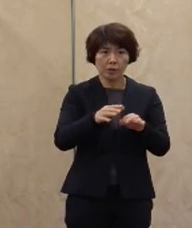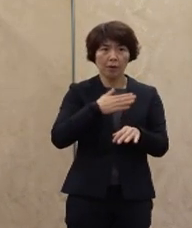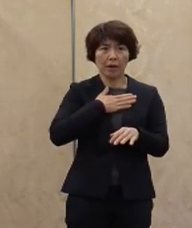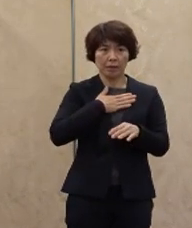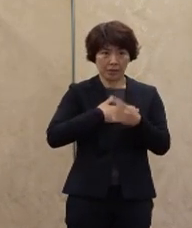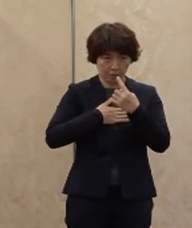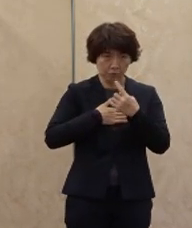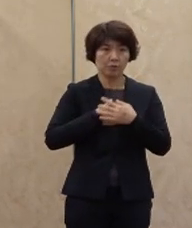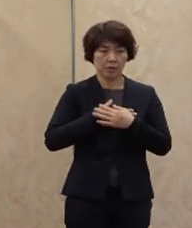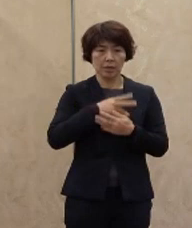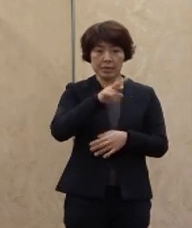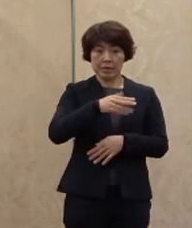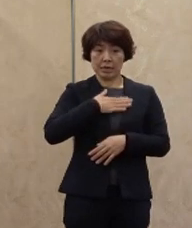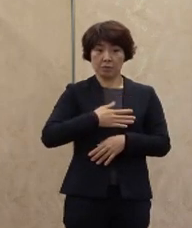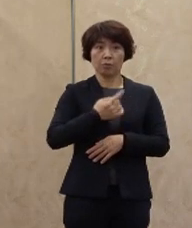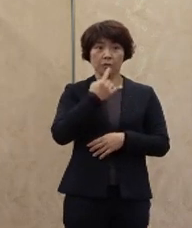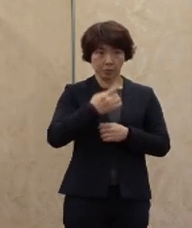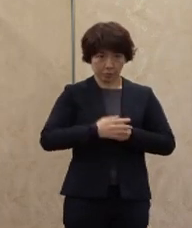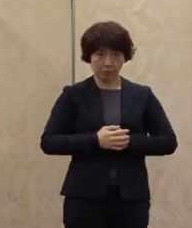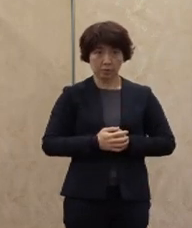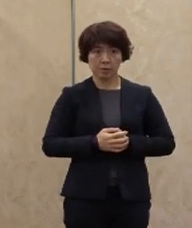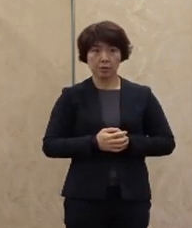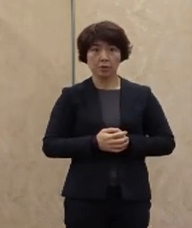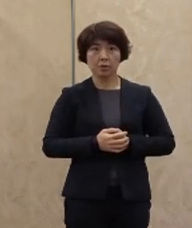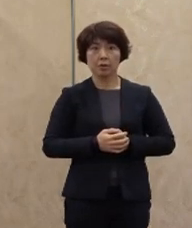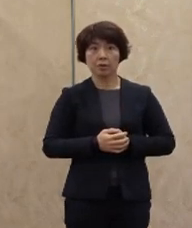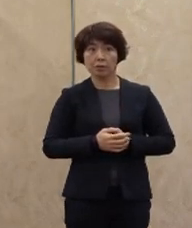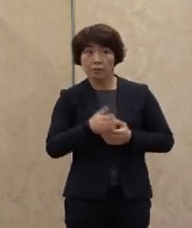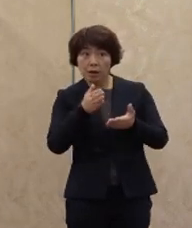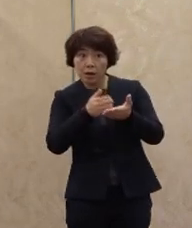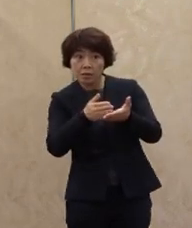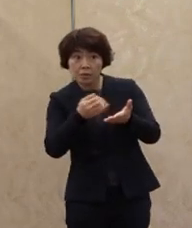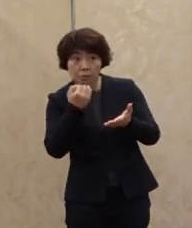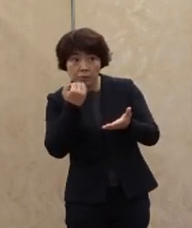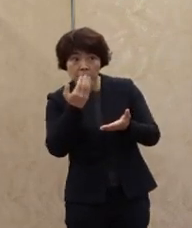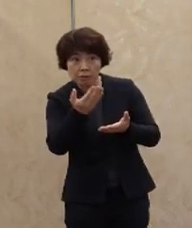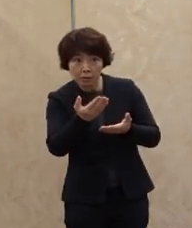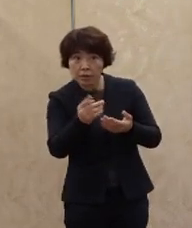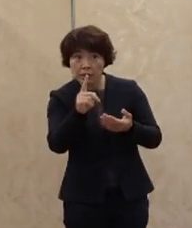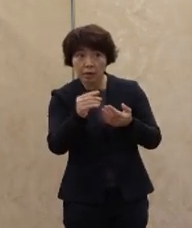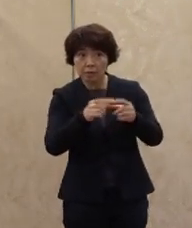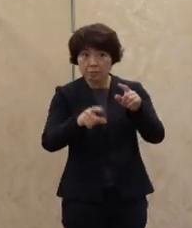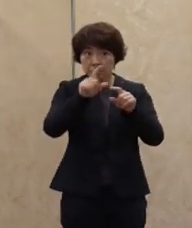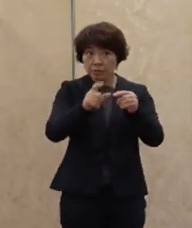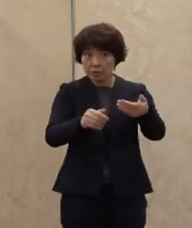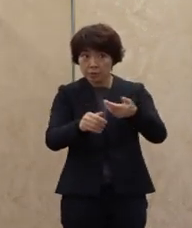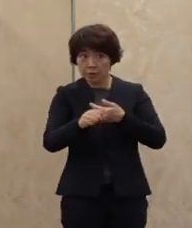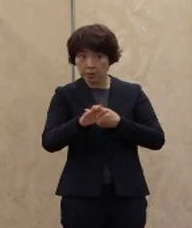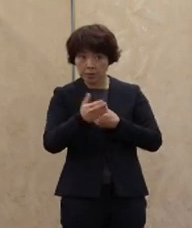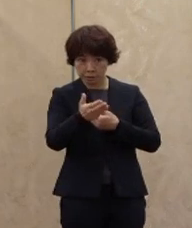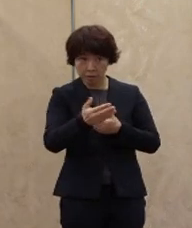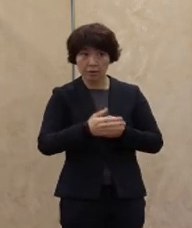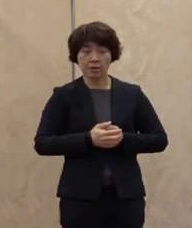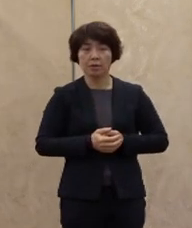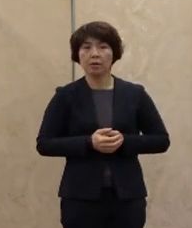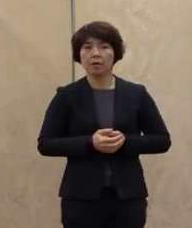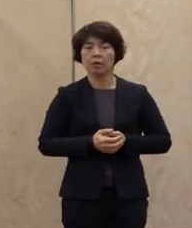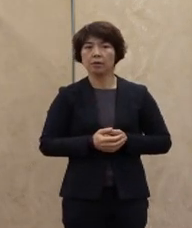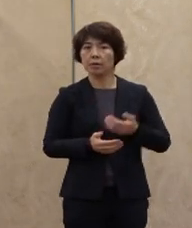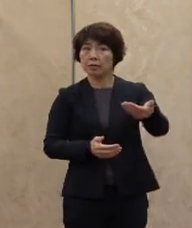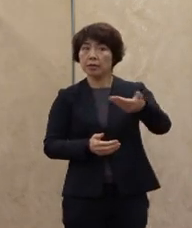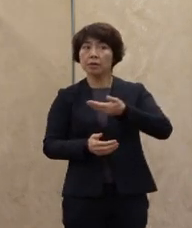てます。もういいですかね、そのまま話しても何かありますか、質問もういいですか。 って